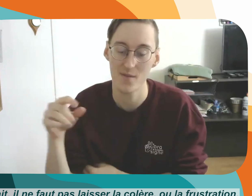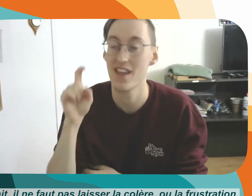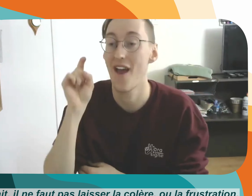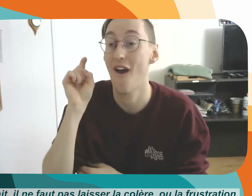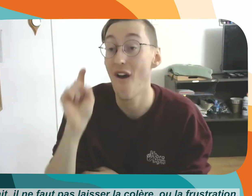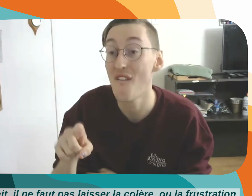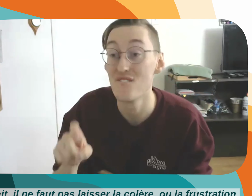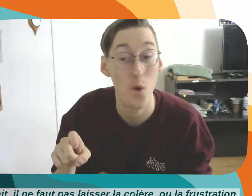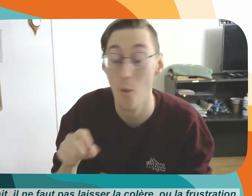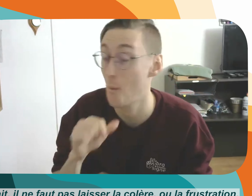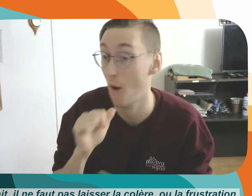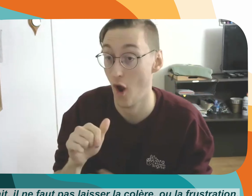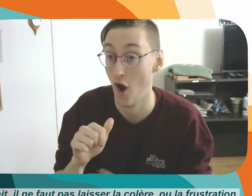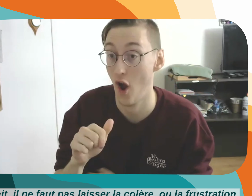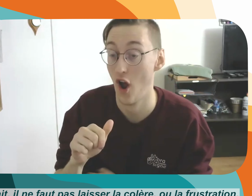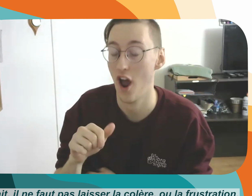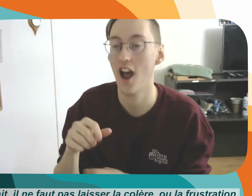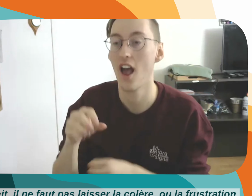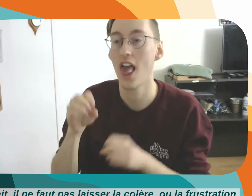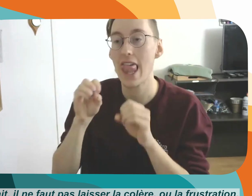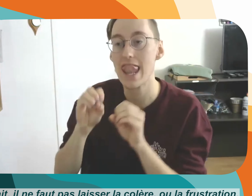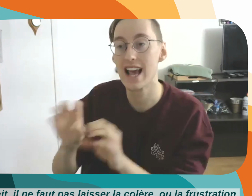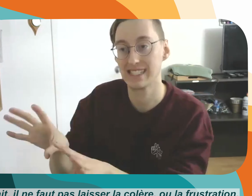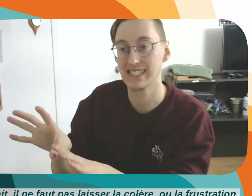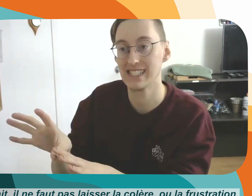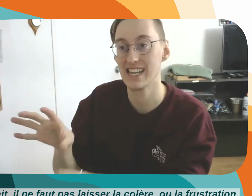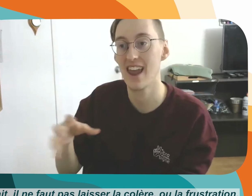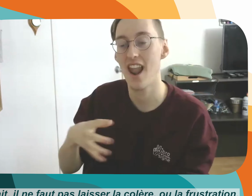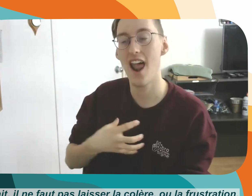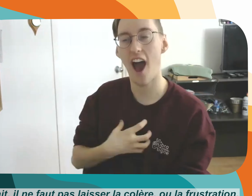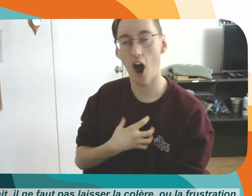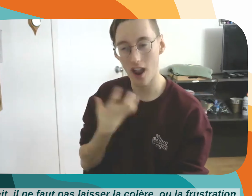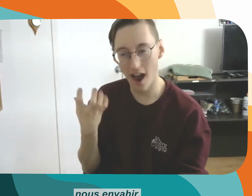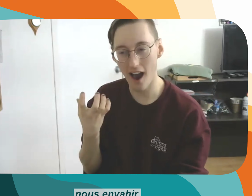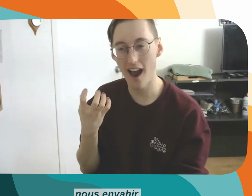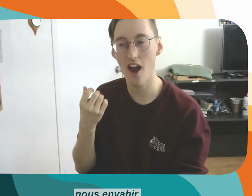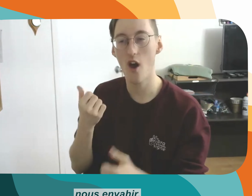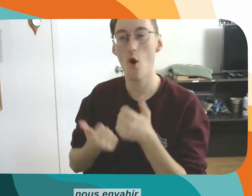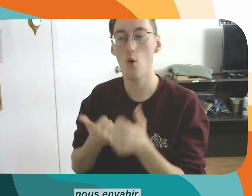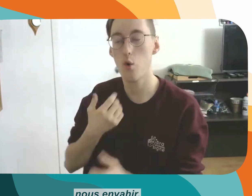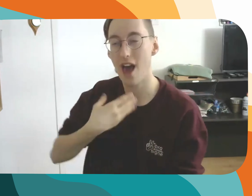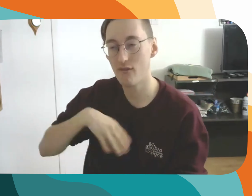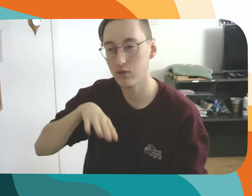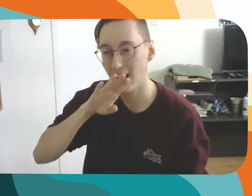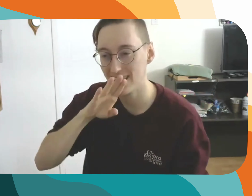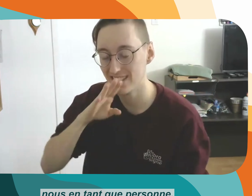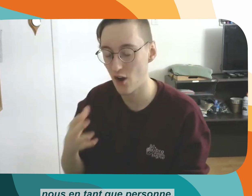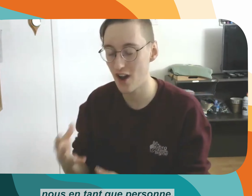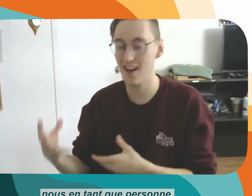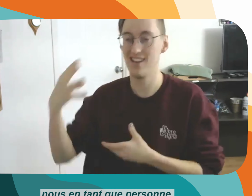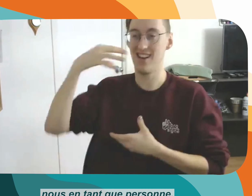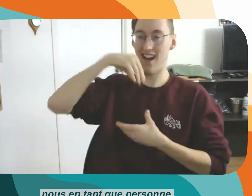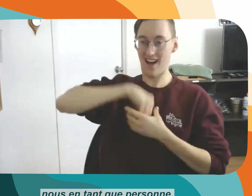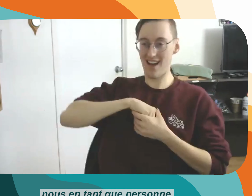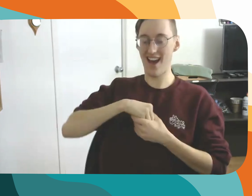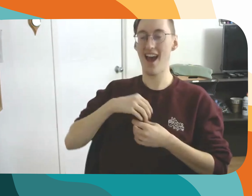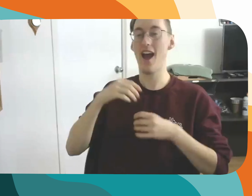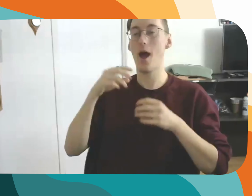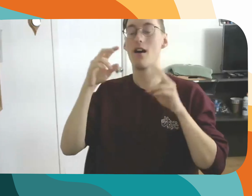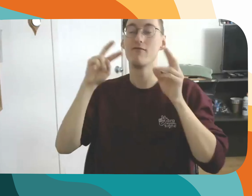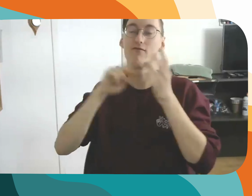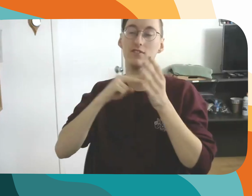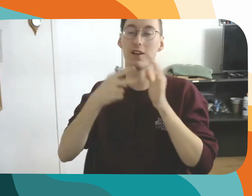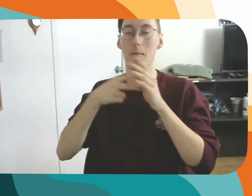En fait, il ne faut pas laisser la colère ou la frustration nous envahir, nous en tant que personnes.